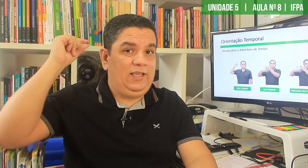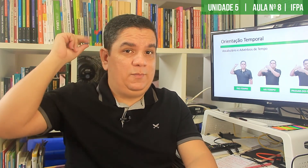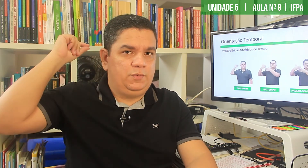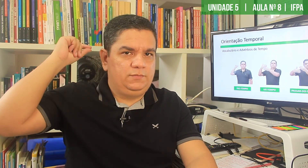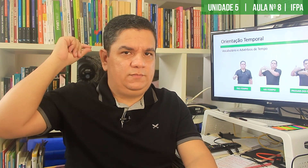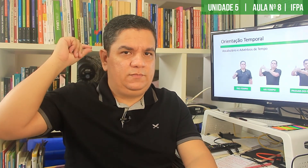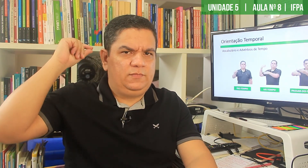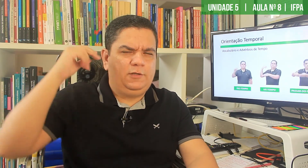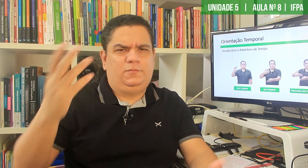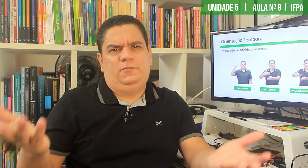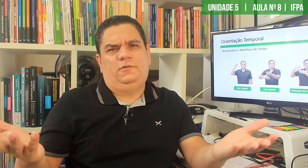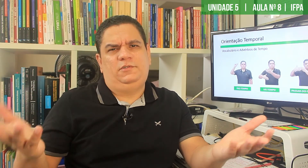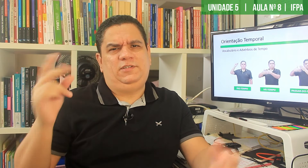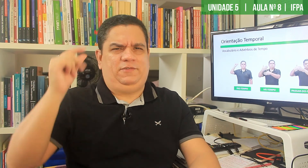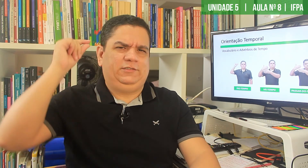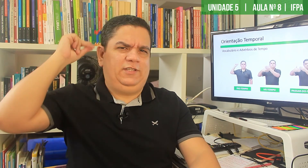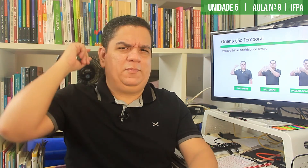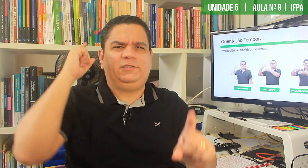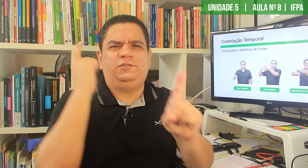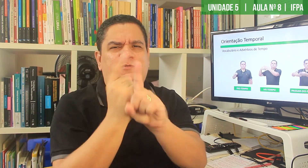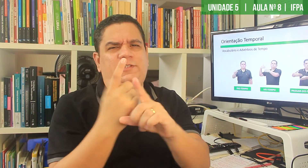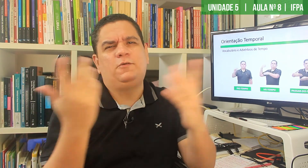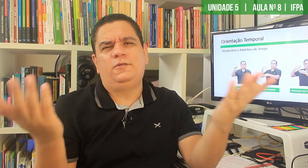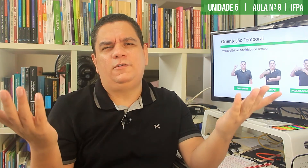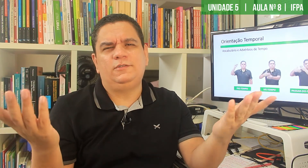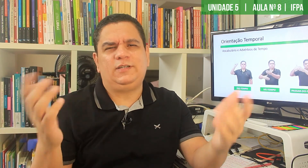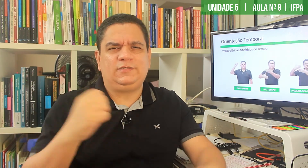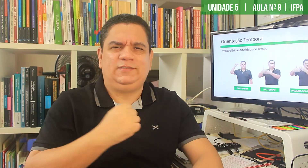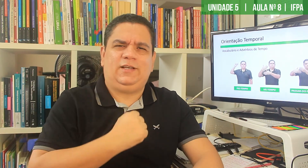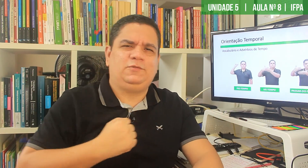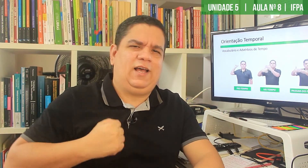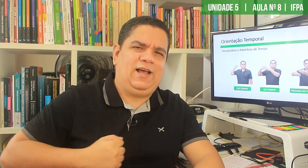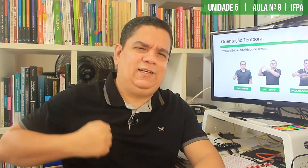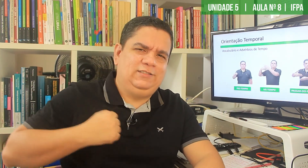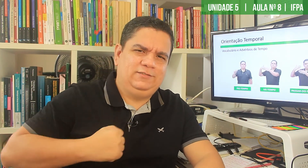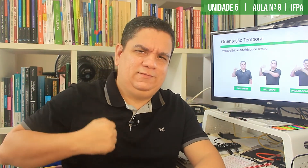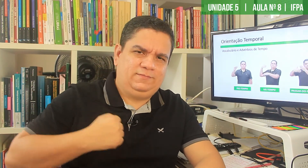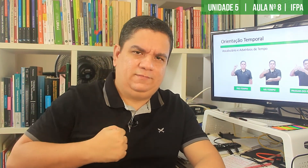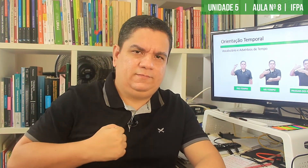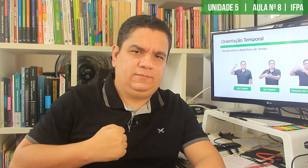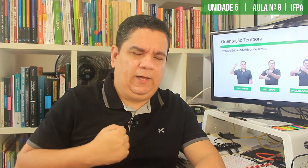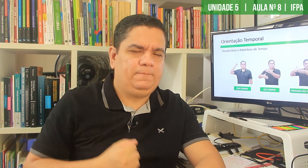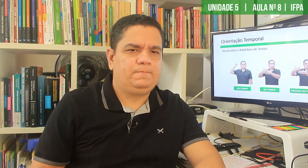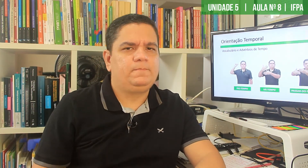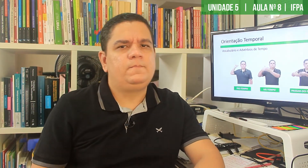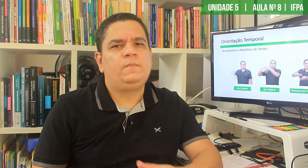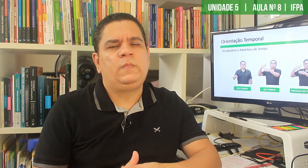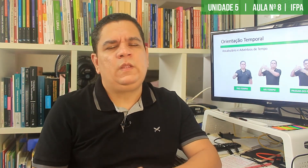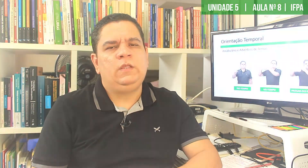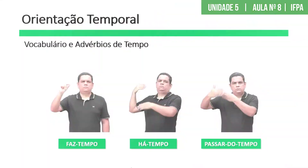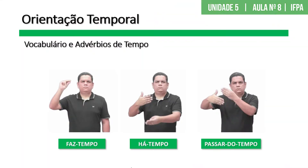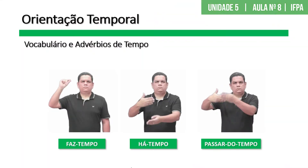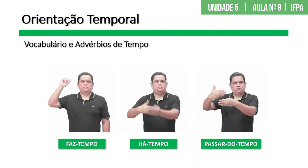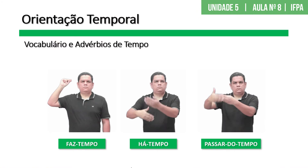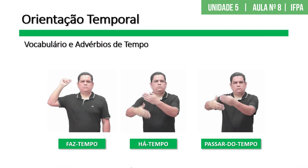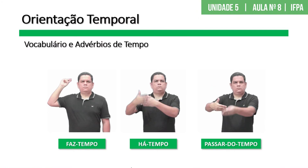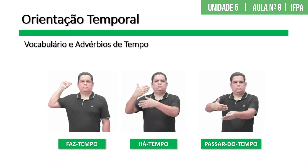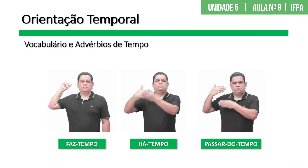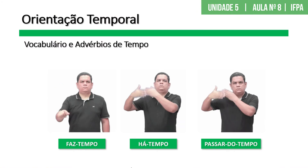tempo. Poxa, faz tempo que a gente não se encontra. Saudade, tá? Depois eu tenho